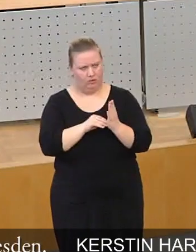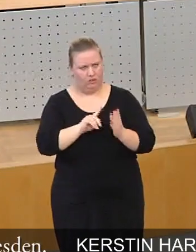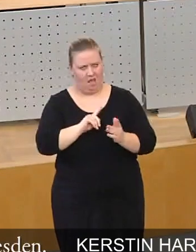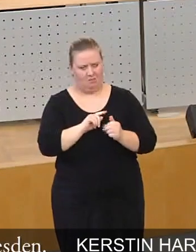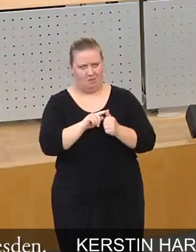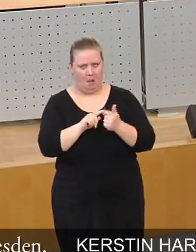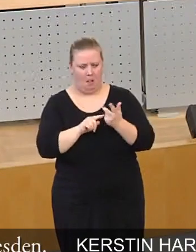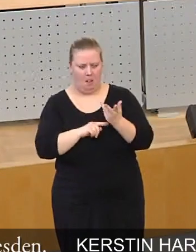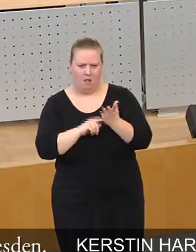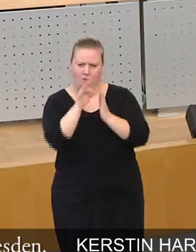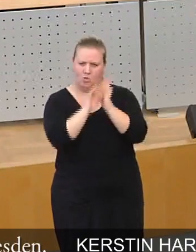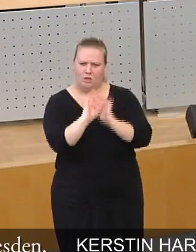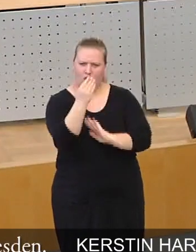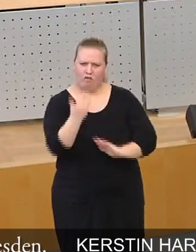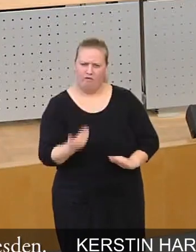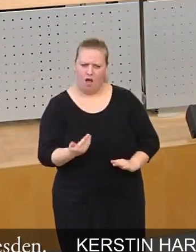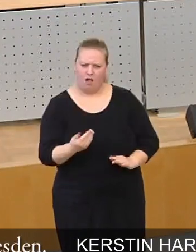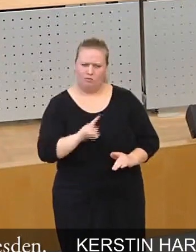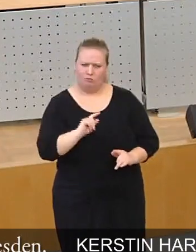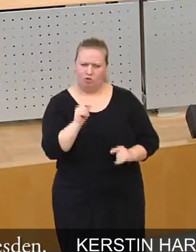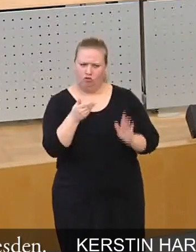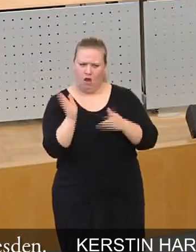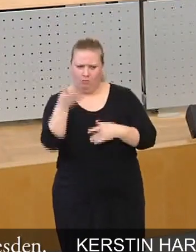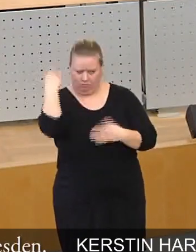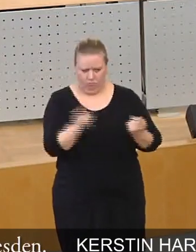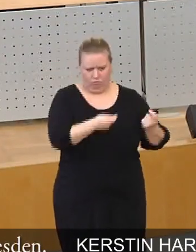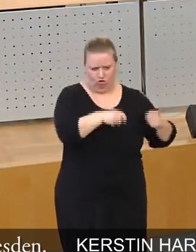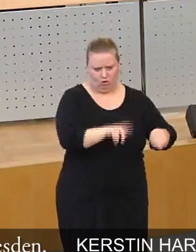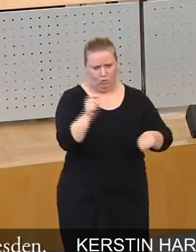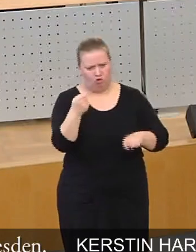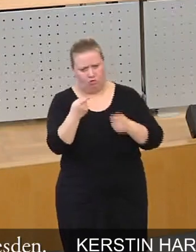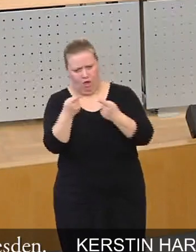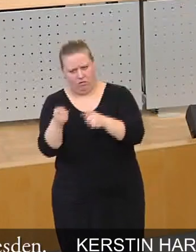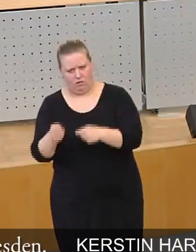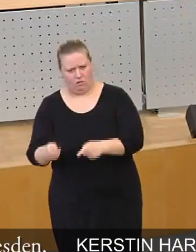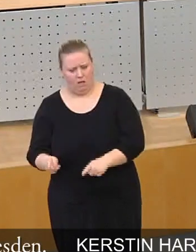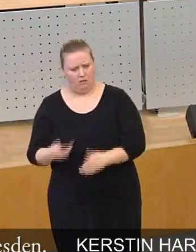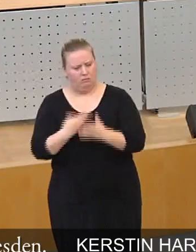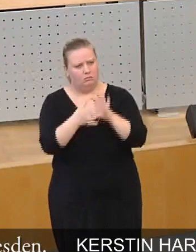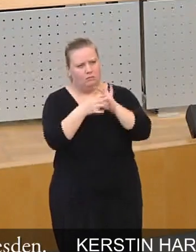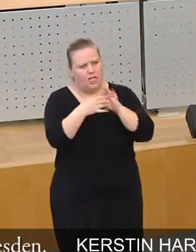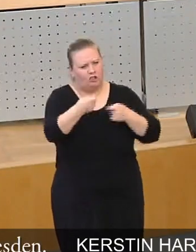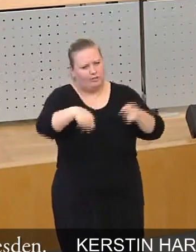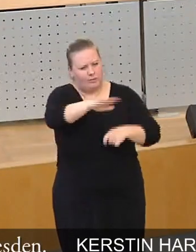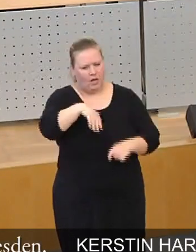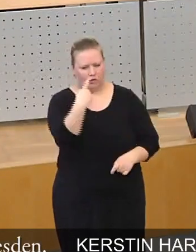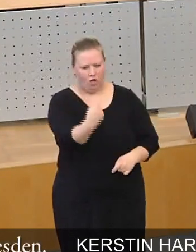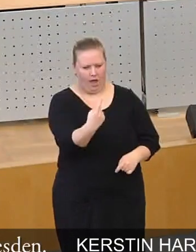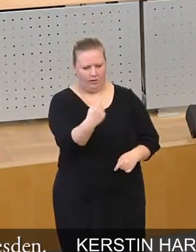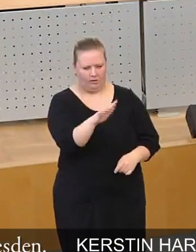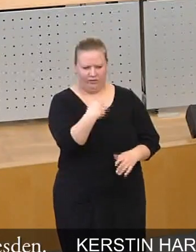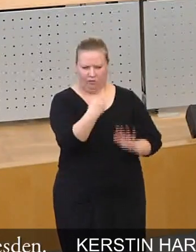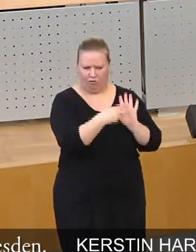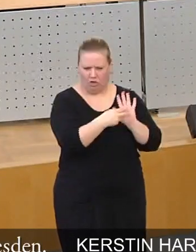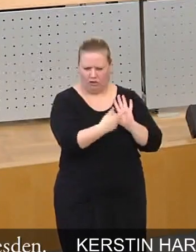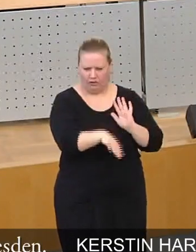mir schon einige Punkte aufgefallen, wo das abweicht von unserem Beschluss. Also insbesondere bei Geschäftsbereich 1, waren 5 Stellen,